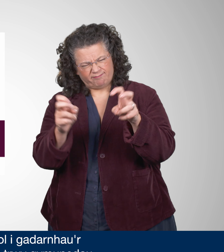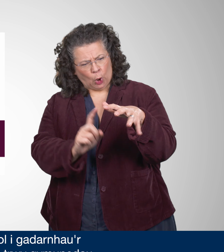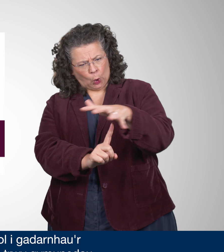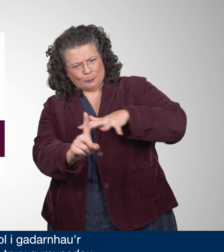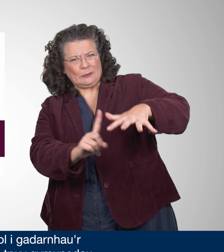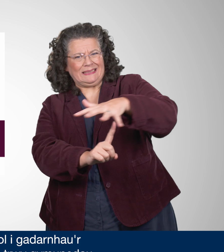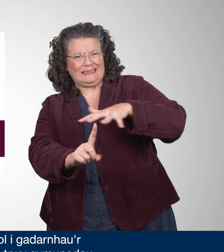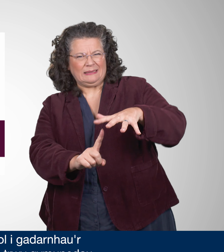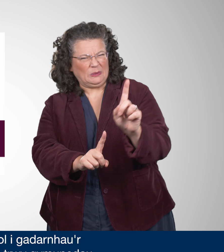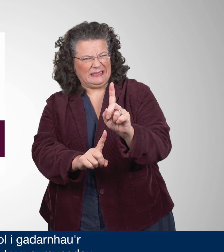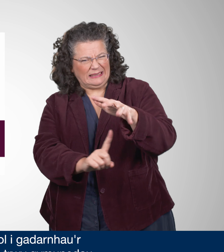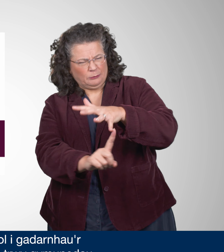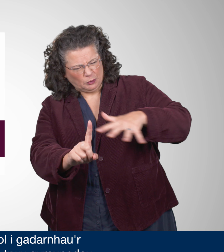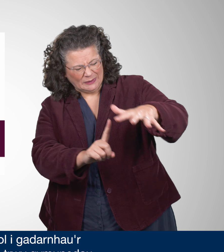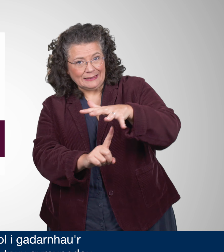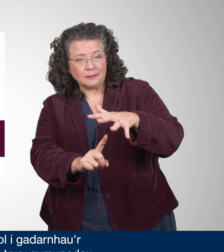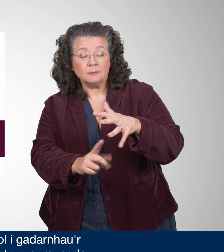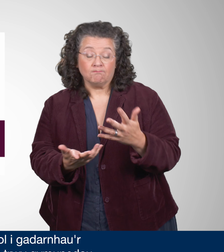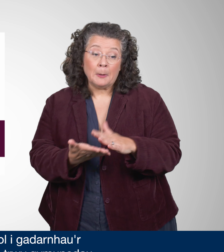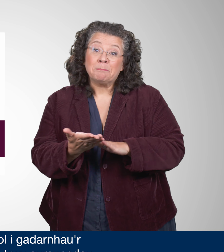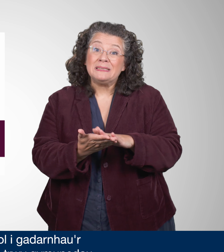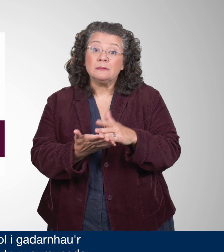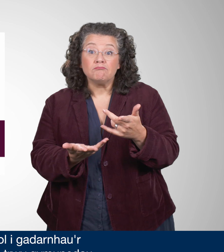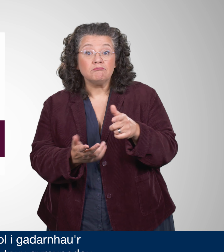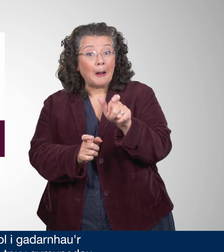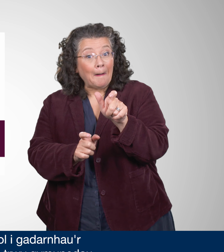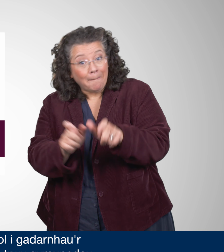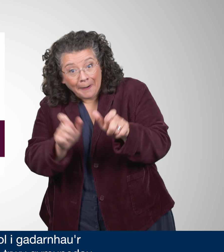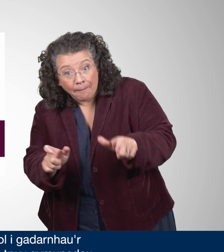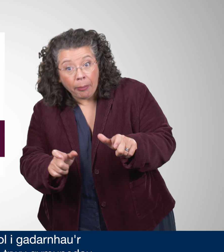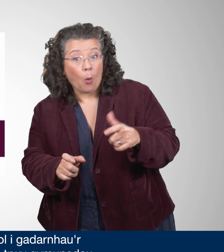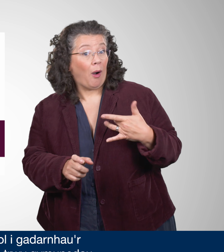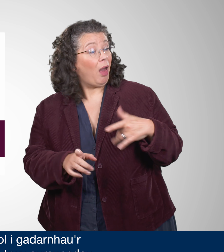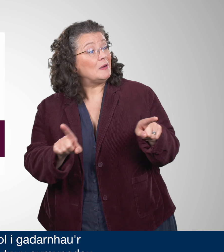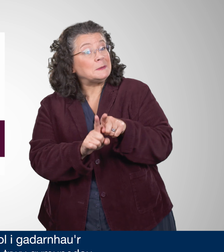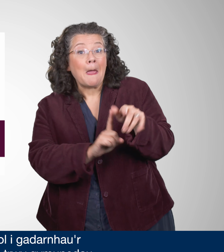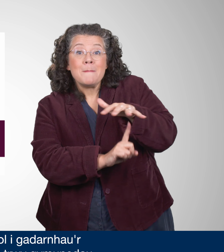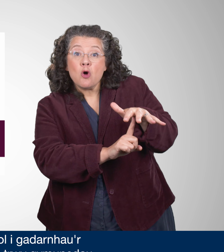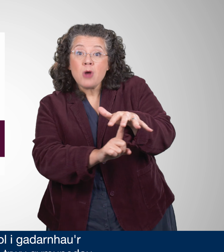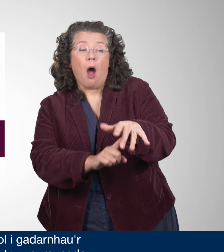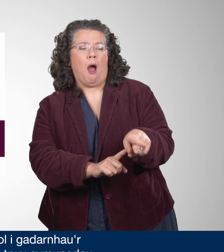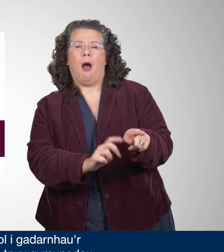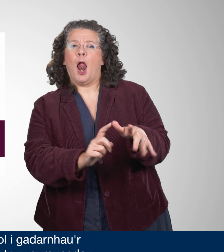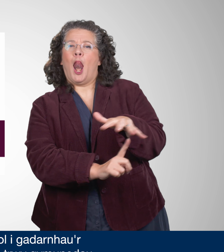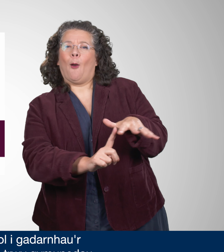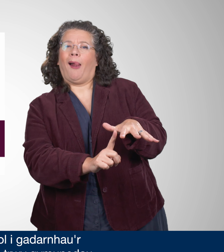gadarnhau'r hyn yr ydym yn ei olygu trwy